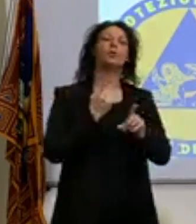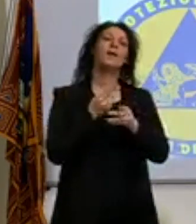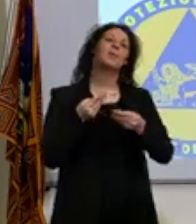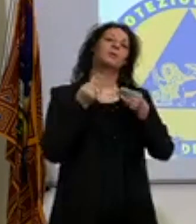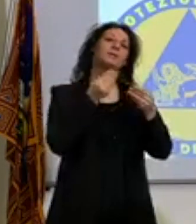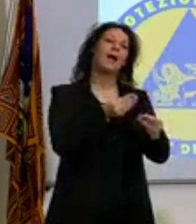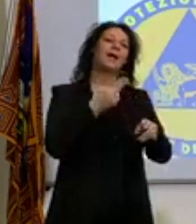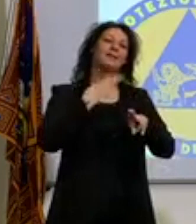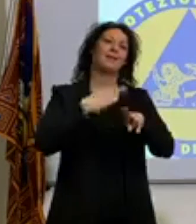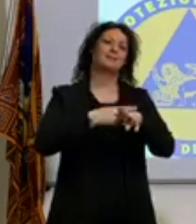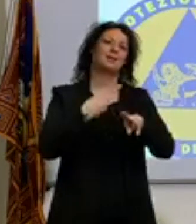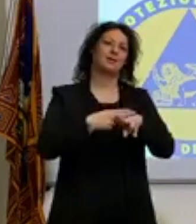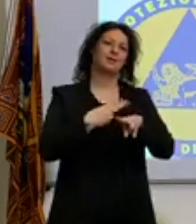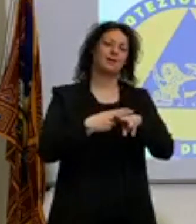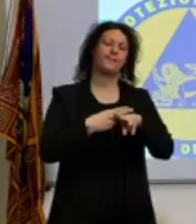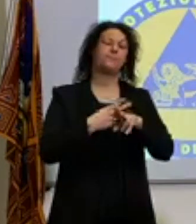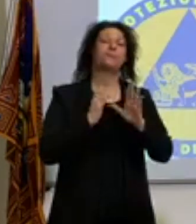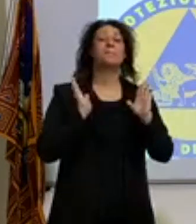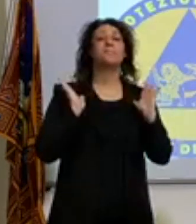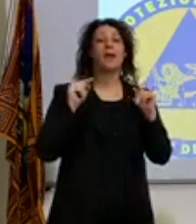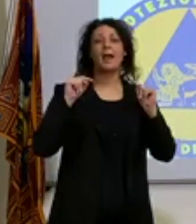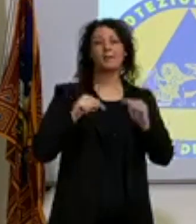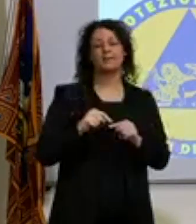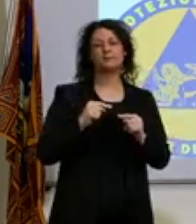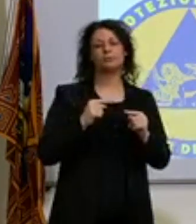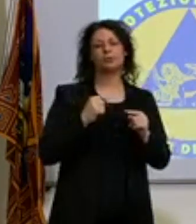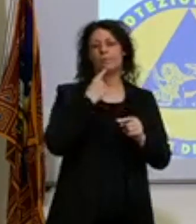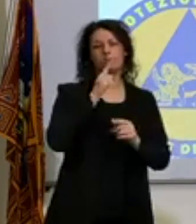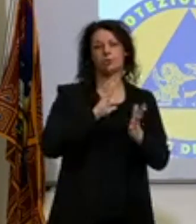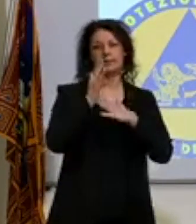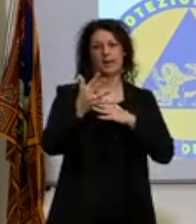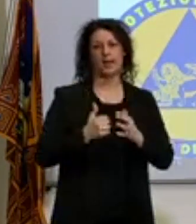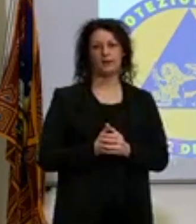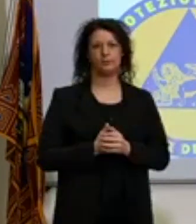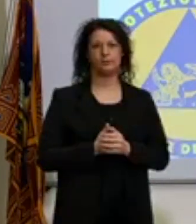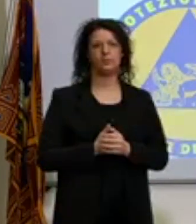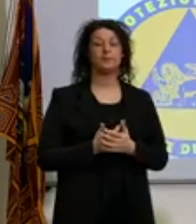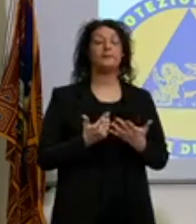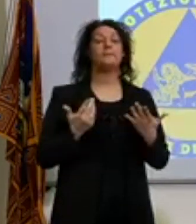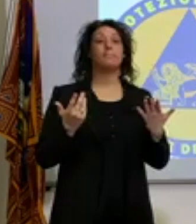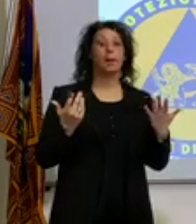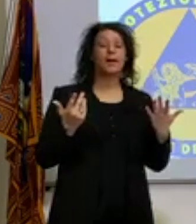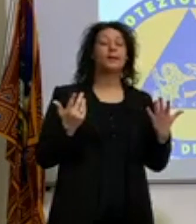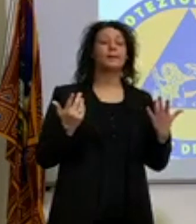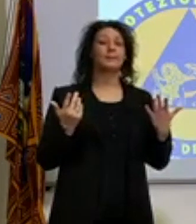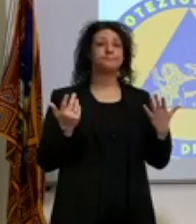su un progetto come questo, ma in questo momento non posso accennarvi altro. Dico che però, rispetto ai cittadini che ci